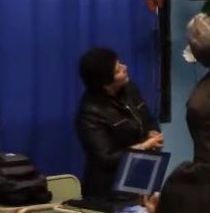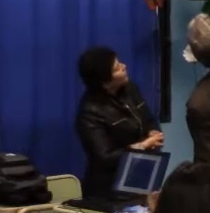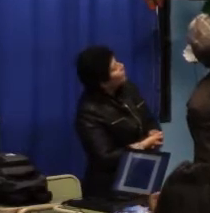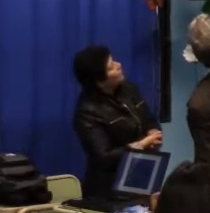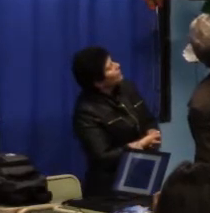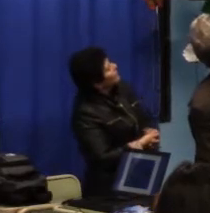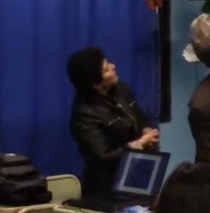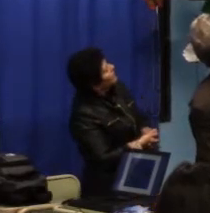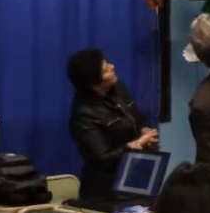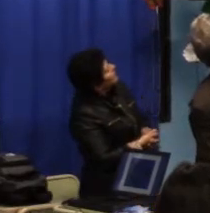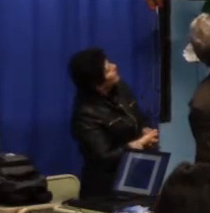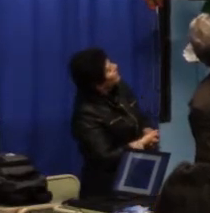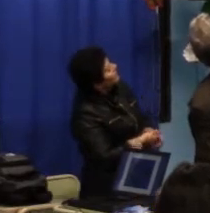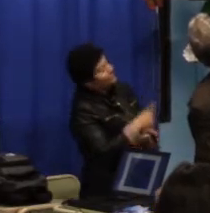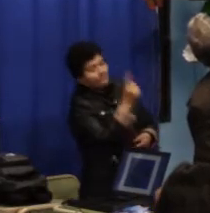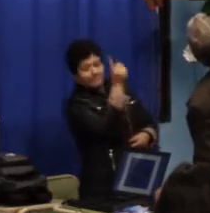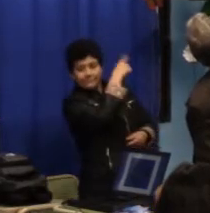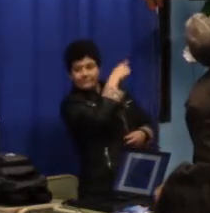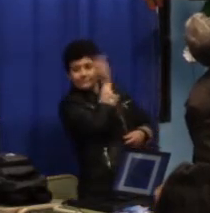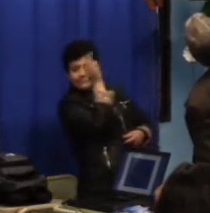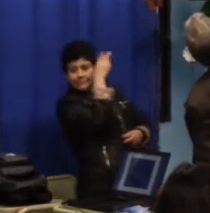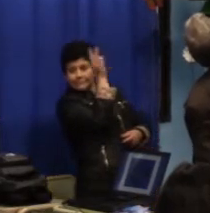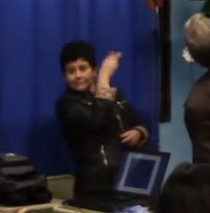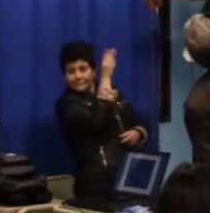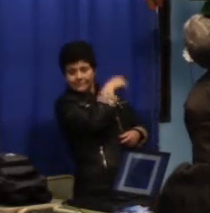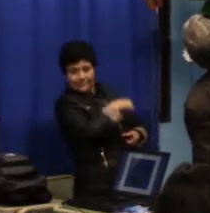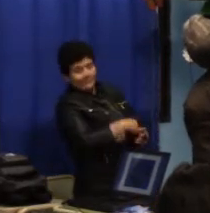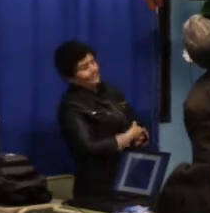Oh, ¿conocen?